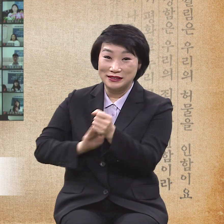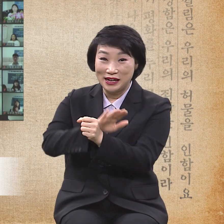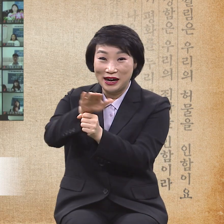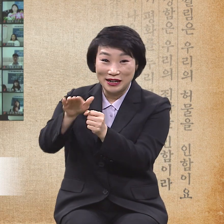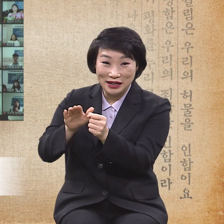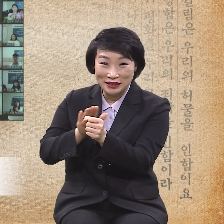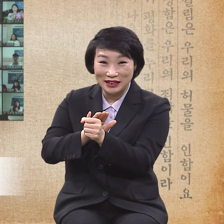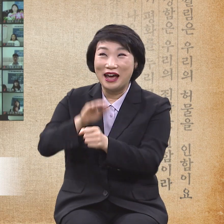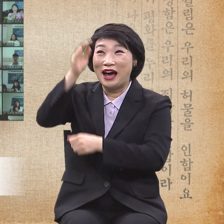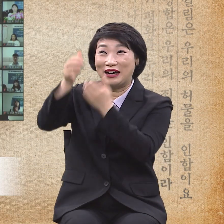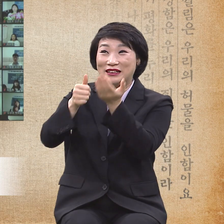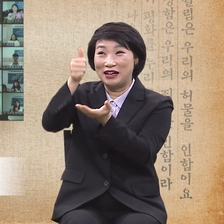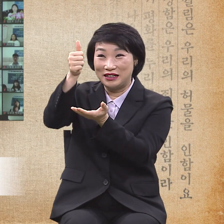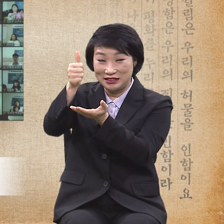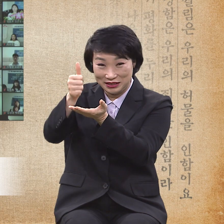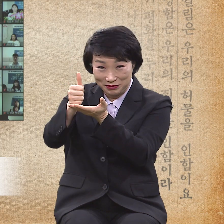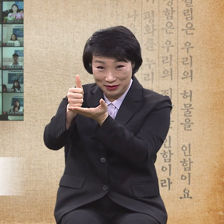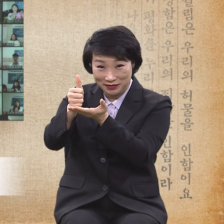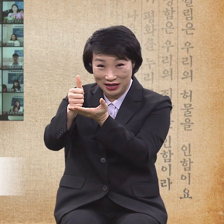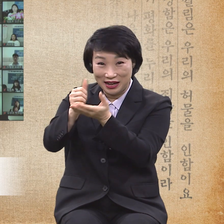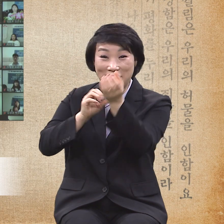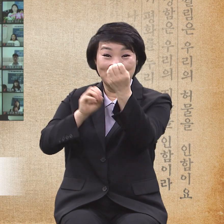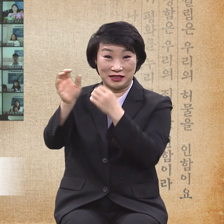사랑의 하나님이십니다.